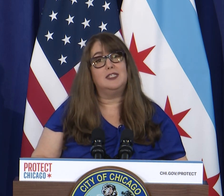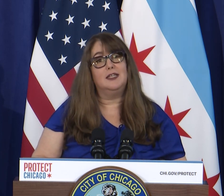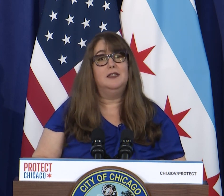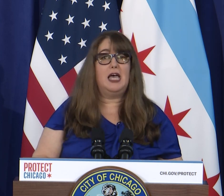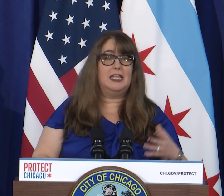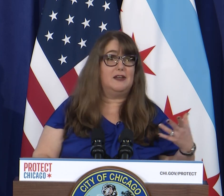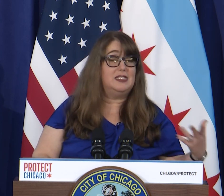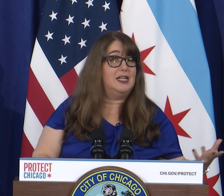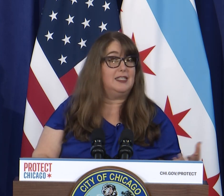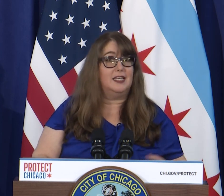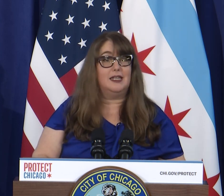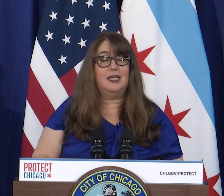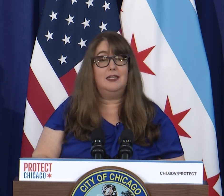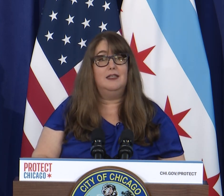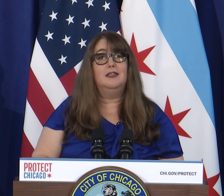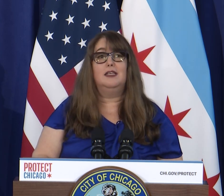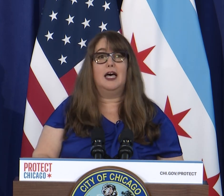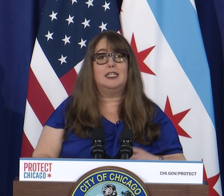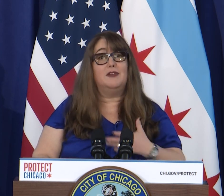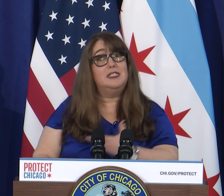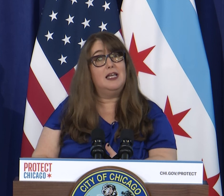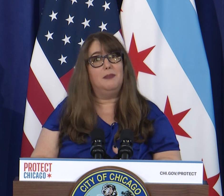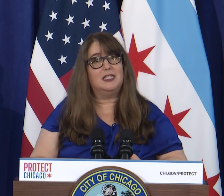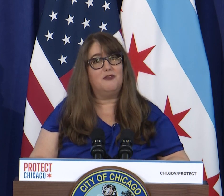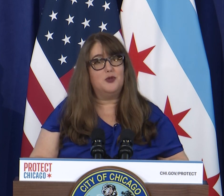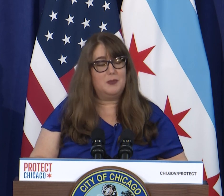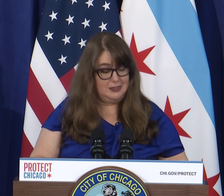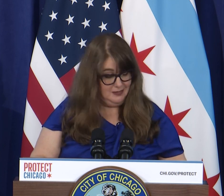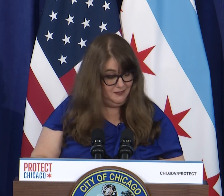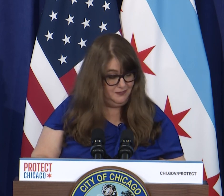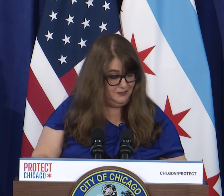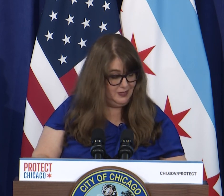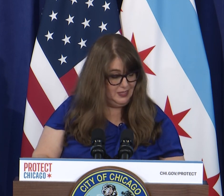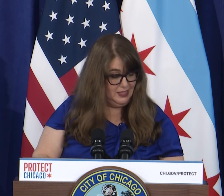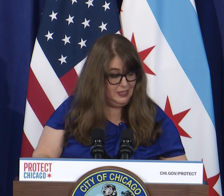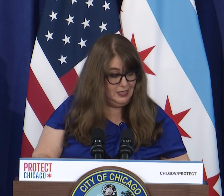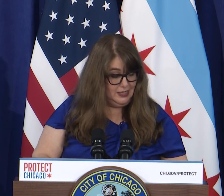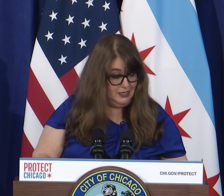su casa, a través de la internet, a través de las plataformas.